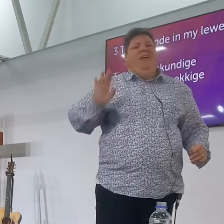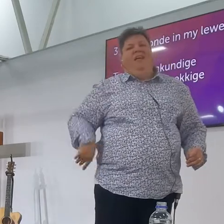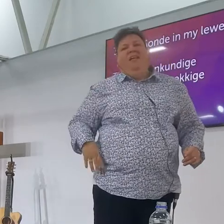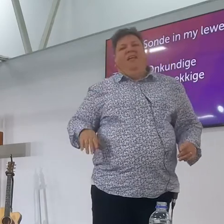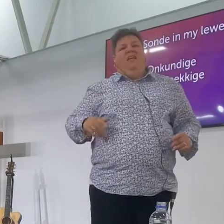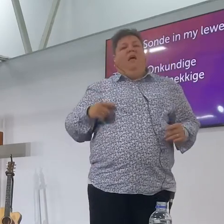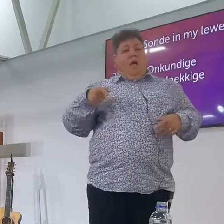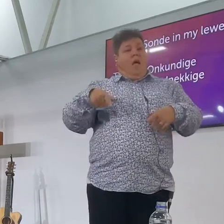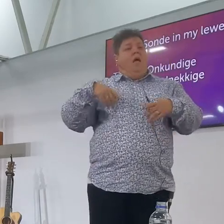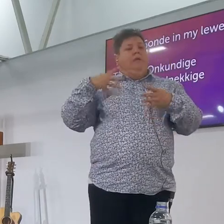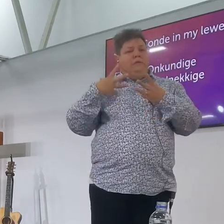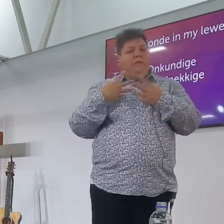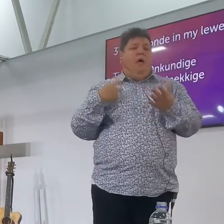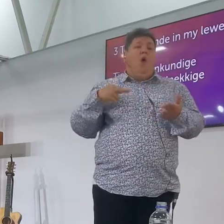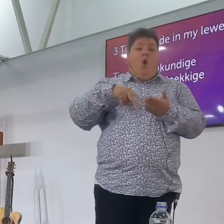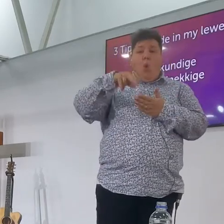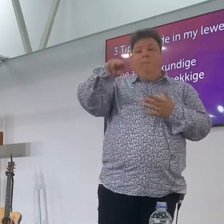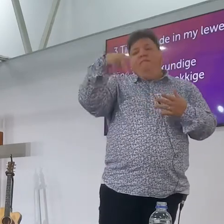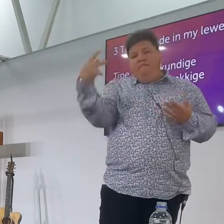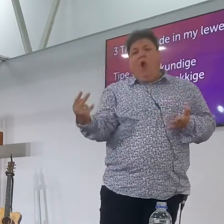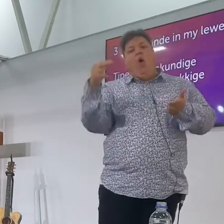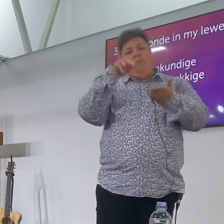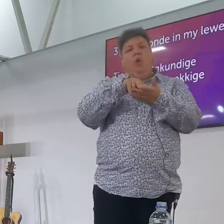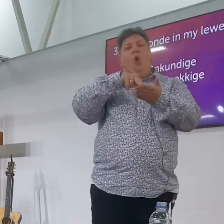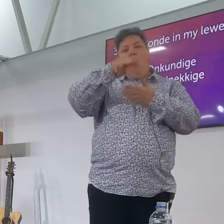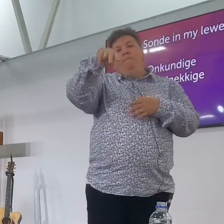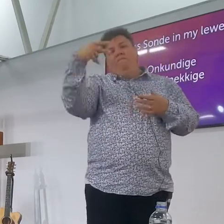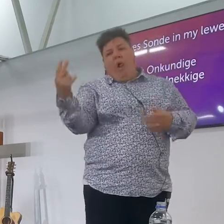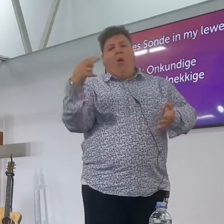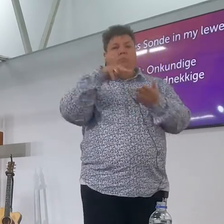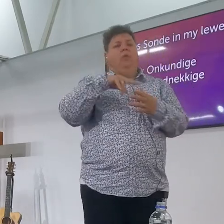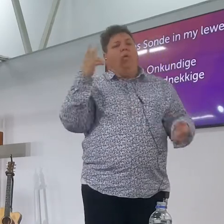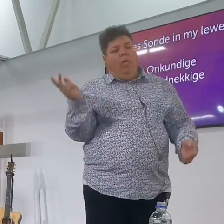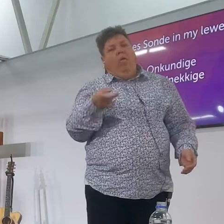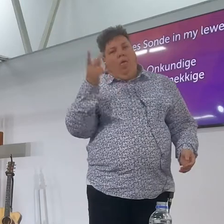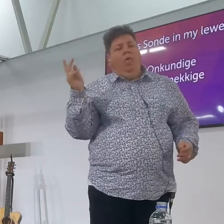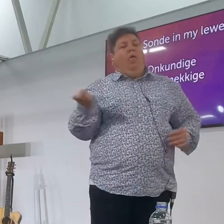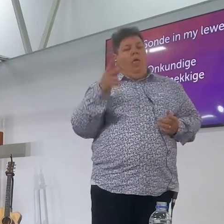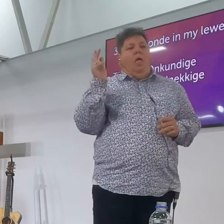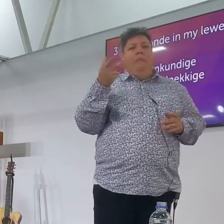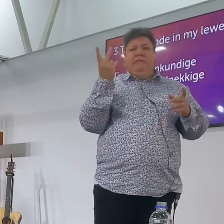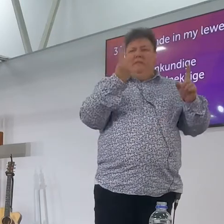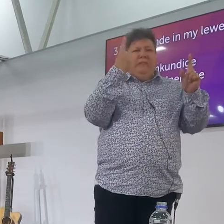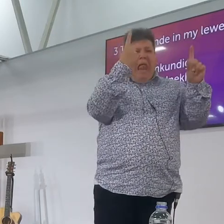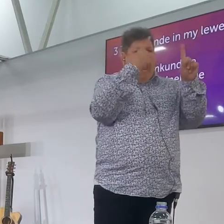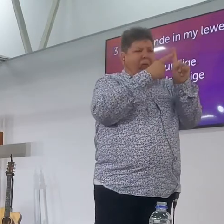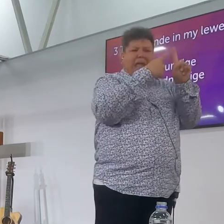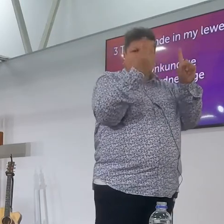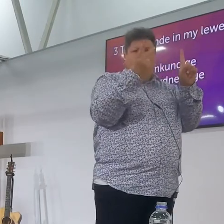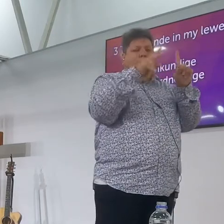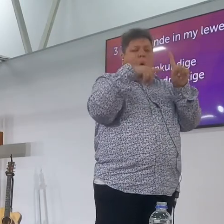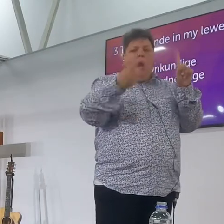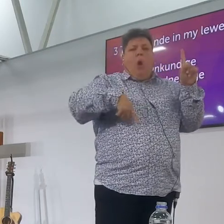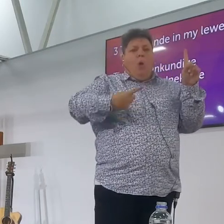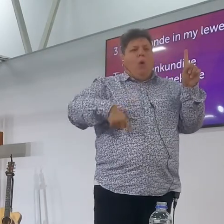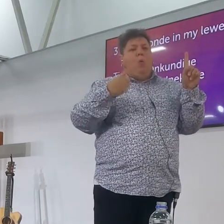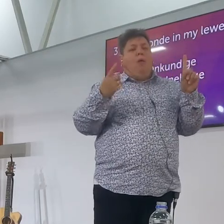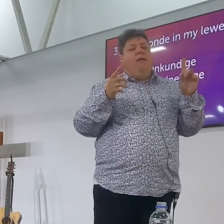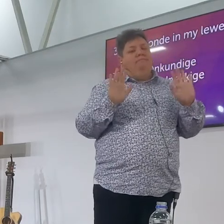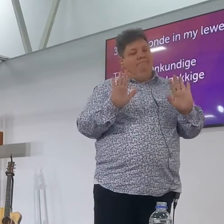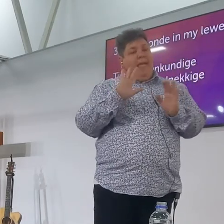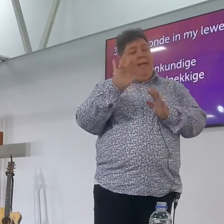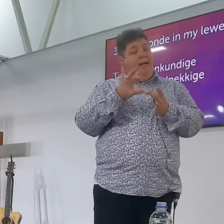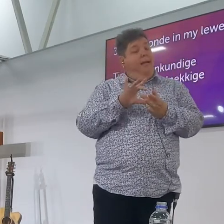dis 'n loop en 'n val en 'n opstaan, 'n loop en 'n val en 'n opstaan. En dalk sukkel jy met iets soos dit in jou lewe. Wil ek net vanoggend sê, die Heilige